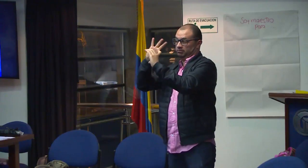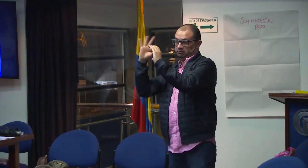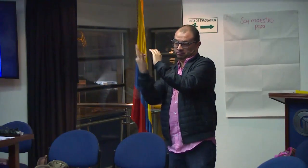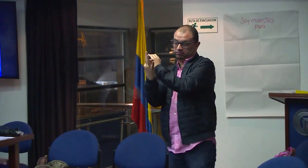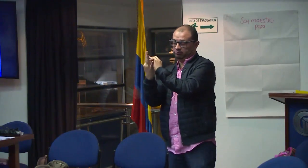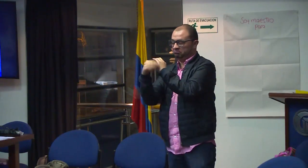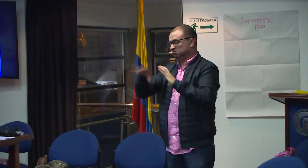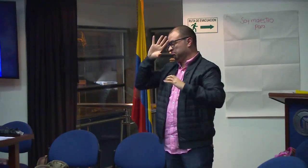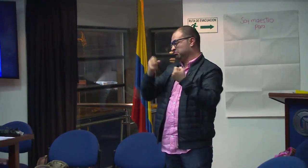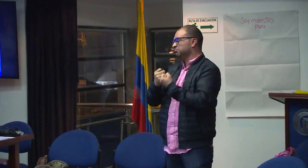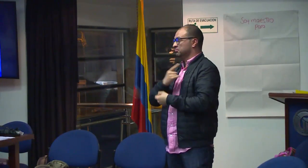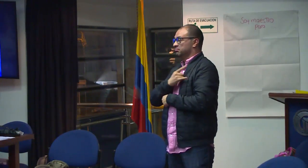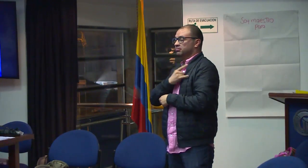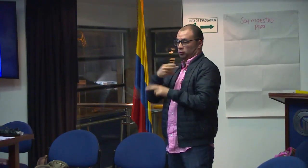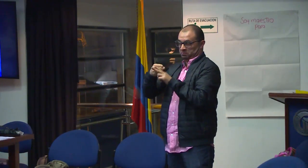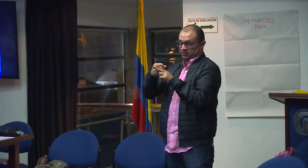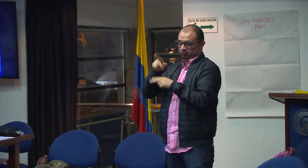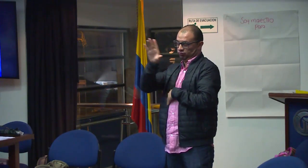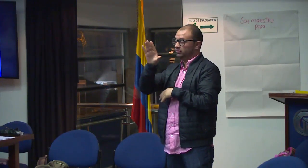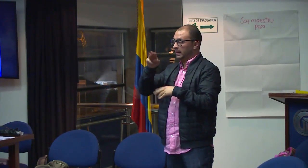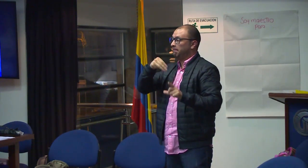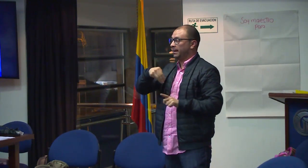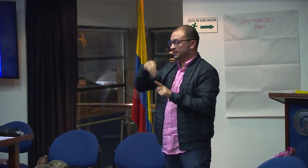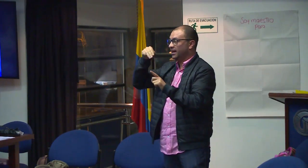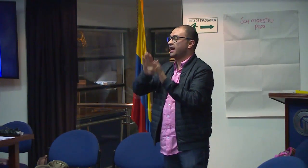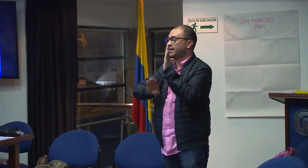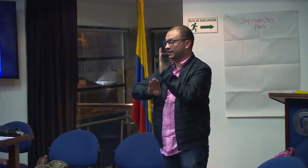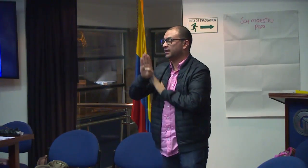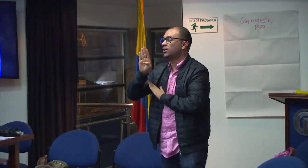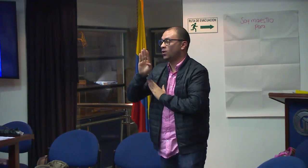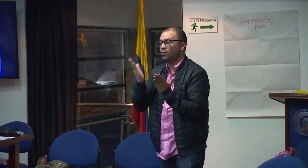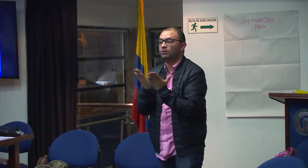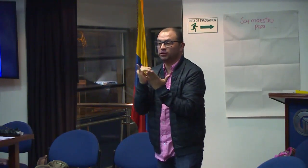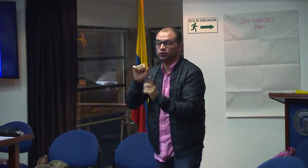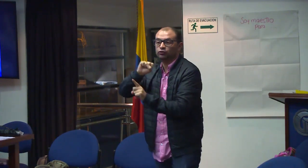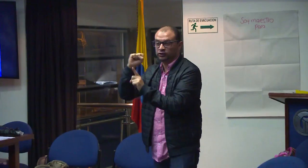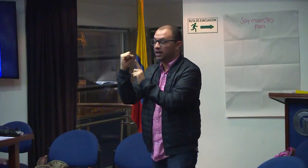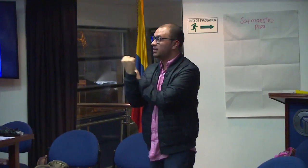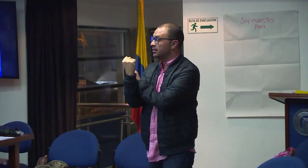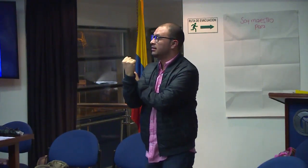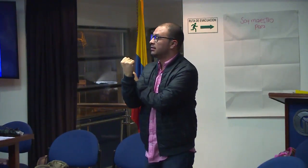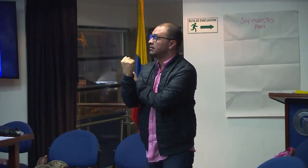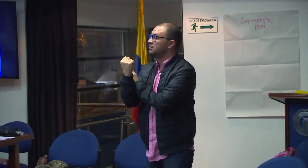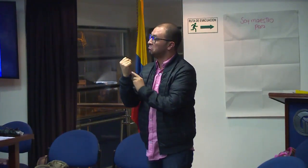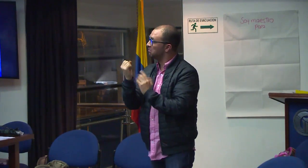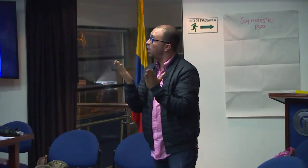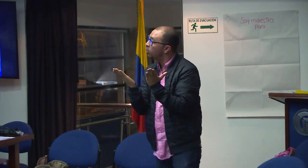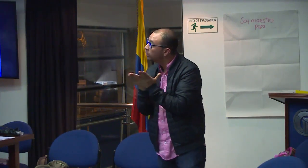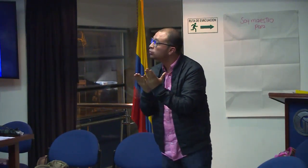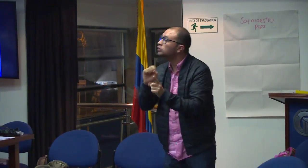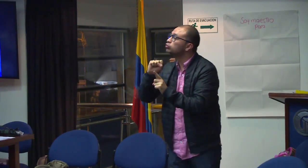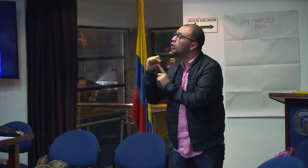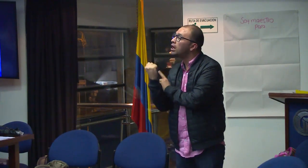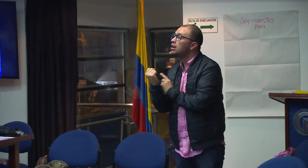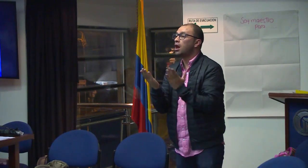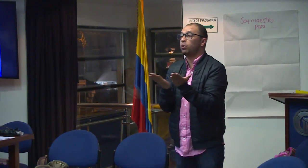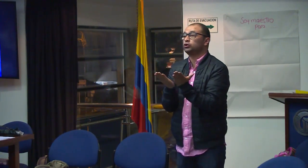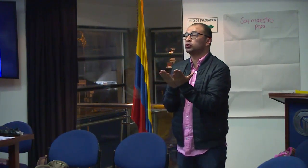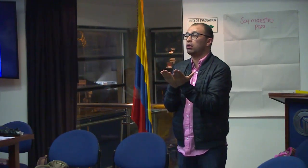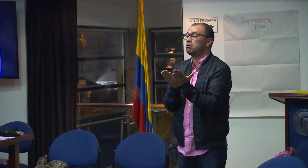bases. Posteriormente, después de que me formé como maestro, decidí hacer la maestría en desarrollo social educativo en el